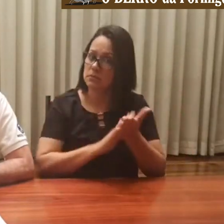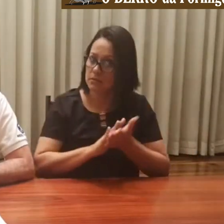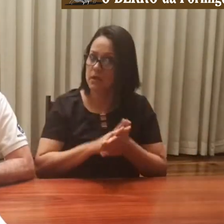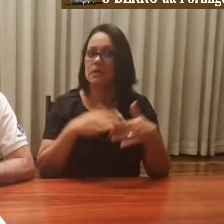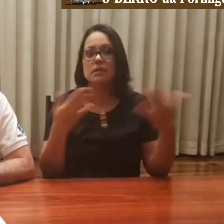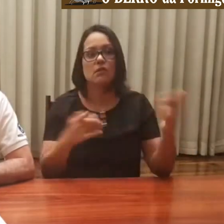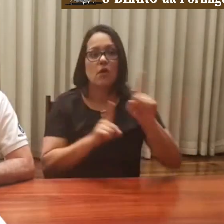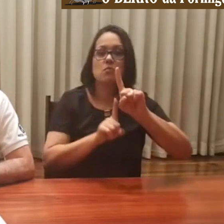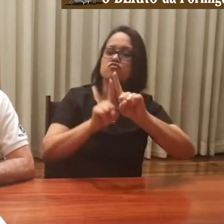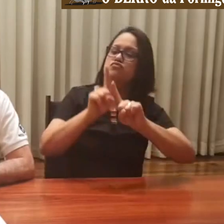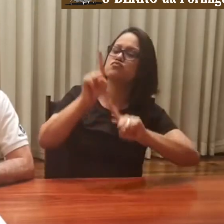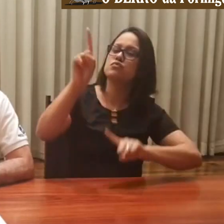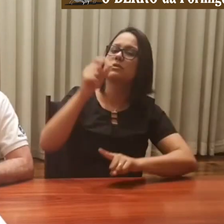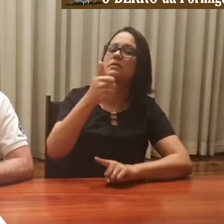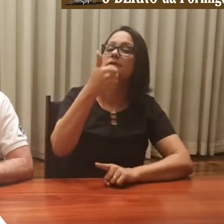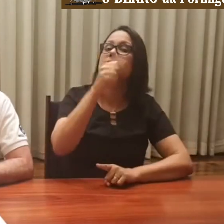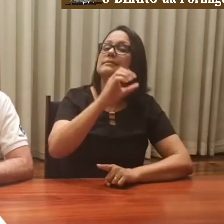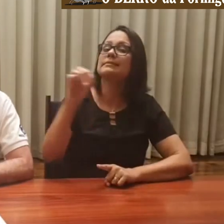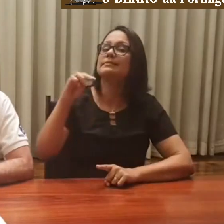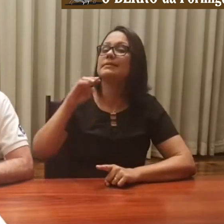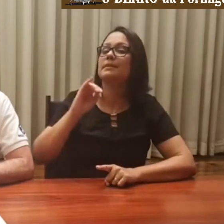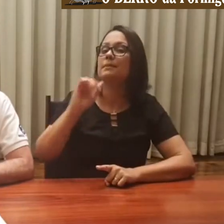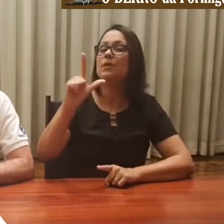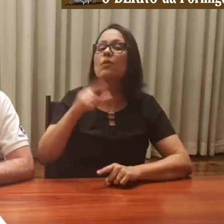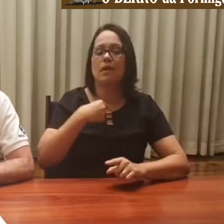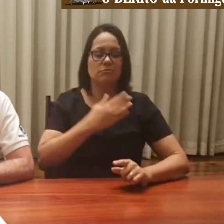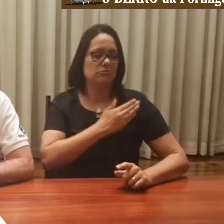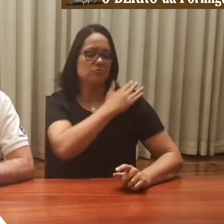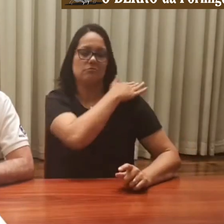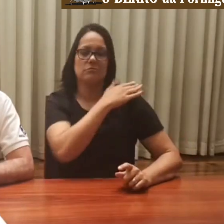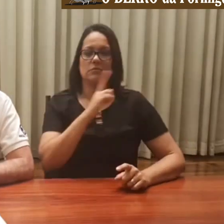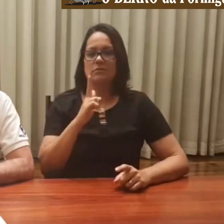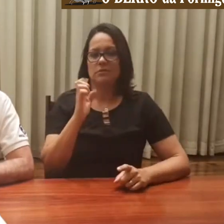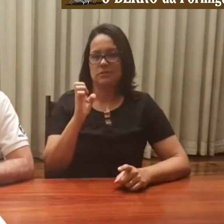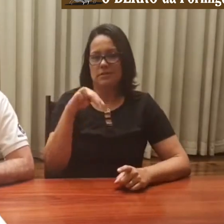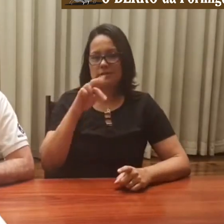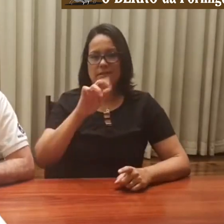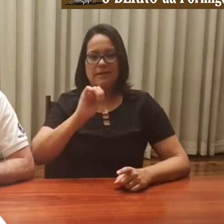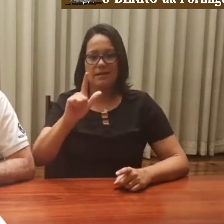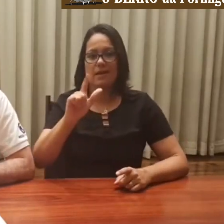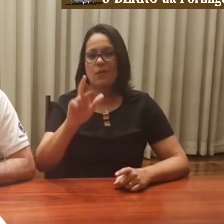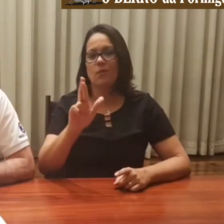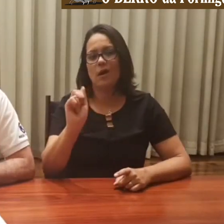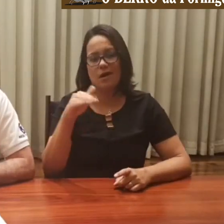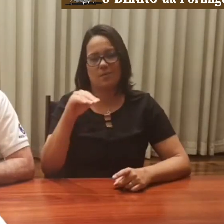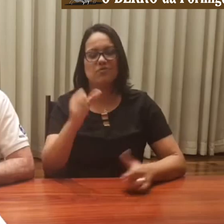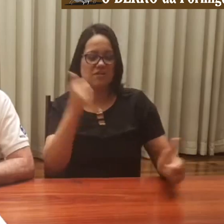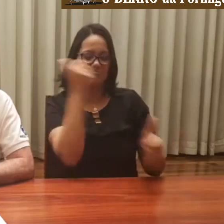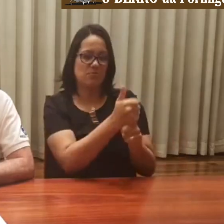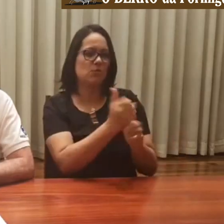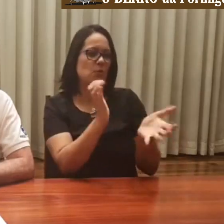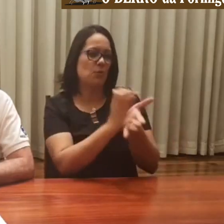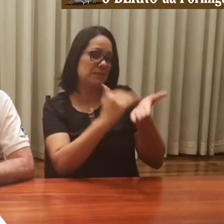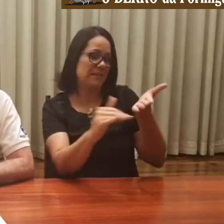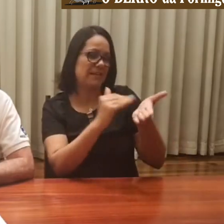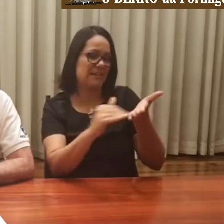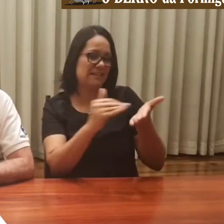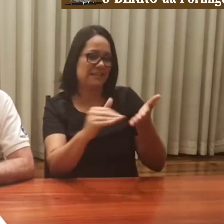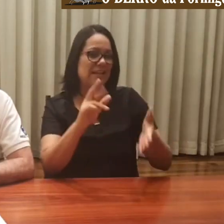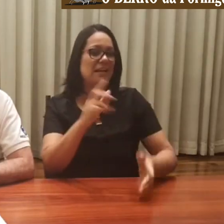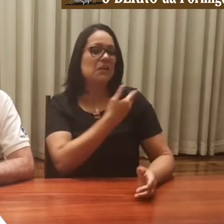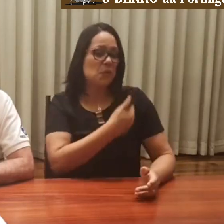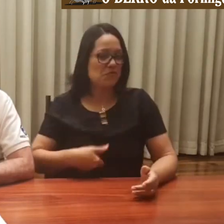os 100 mil pontos aqui ao meu amigo General Ramos, que está vindo para assumir a Secretaria de Governo. Alô, Ramos, tu